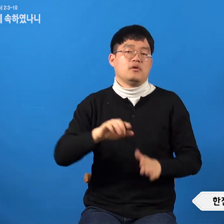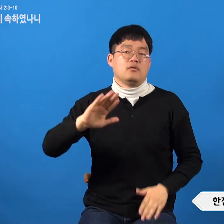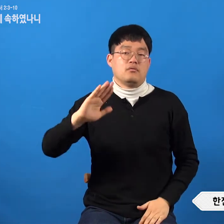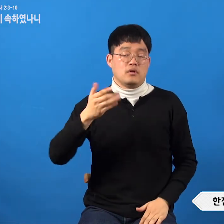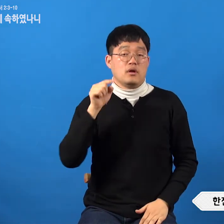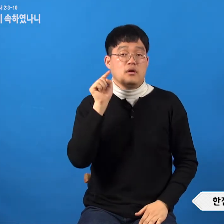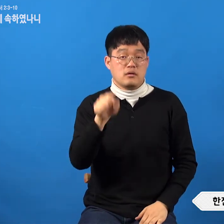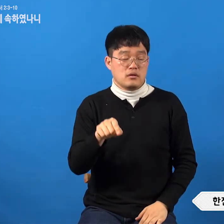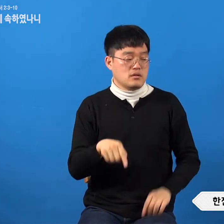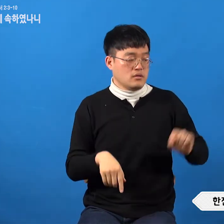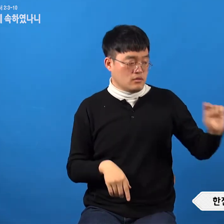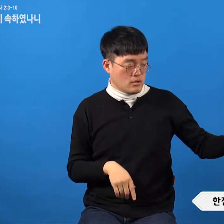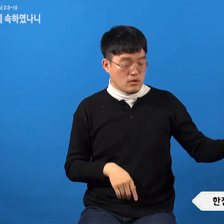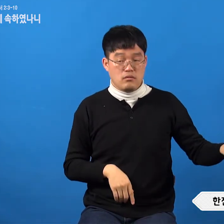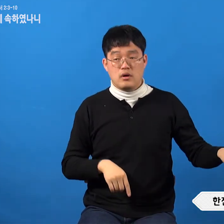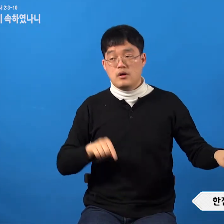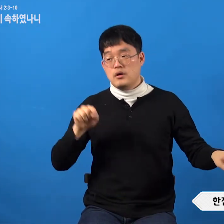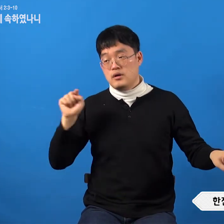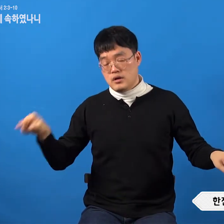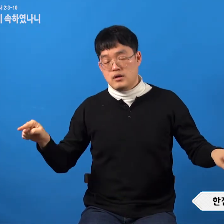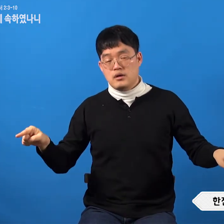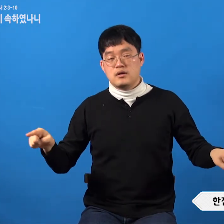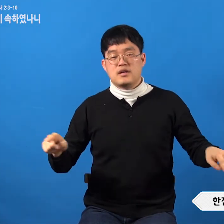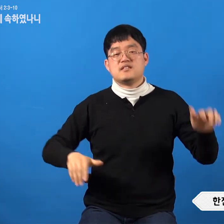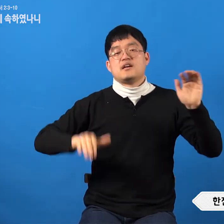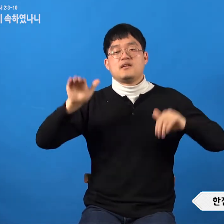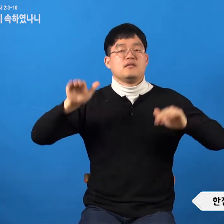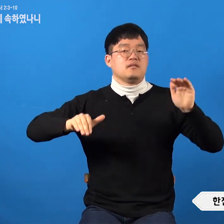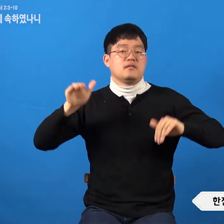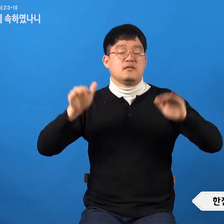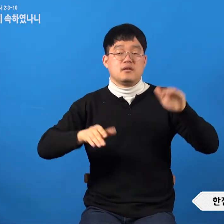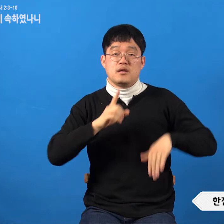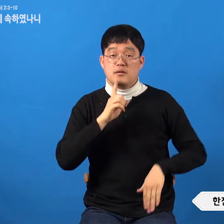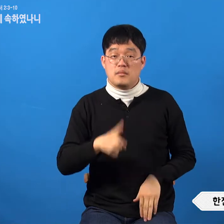그것이 알미니안주의와 칼빈주의의 다른 점입니다.